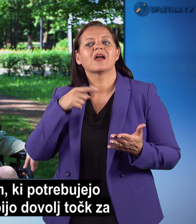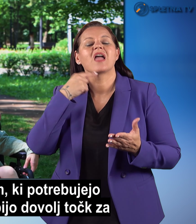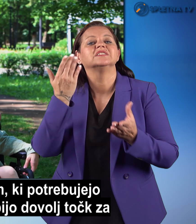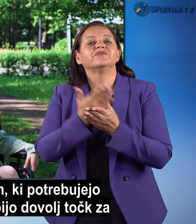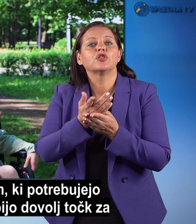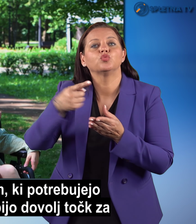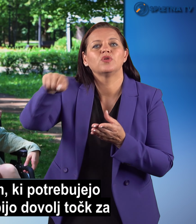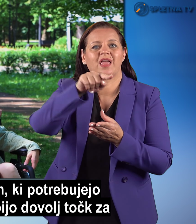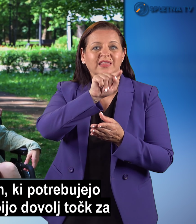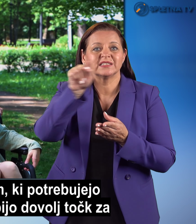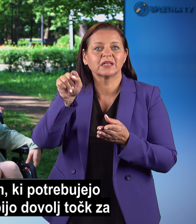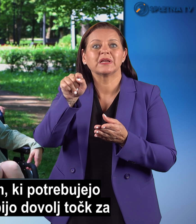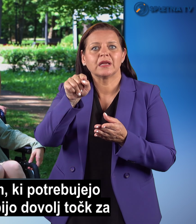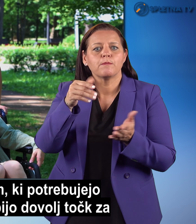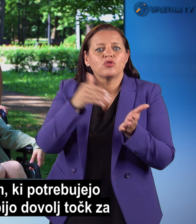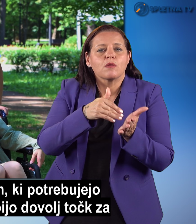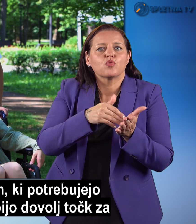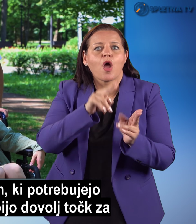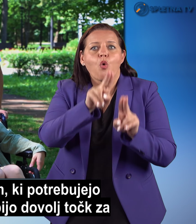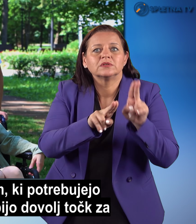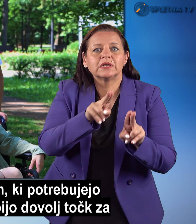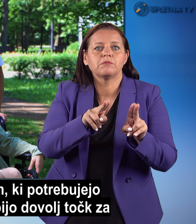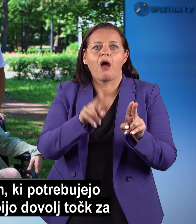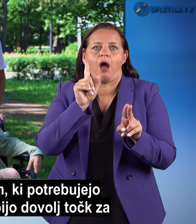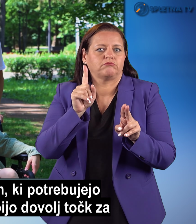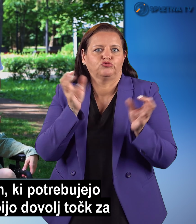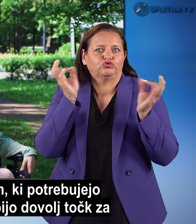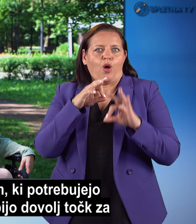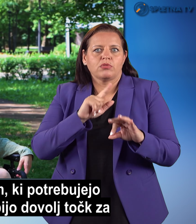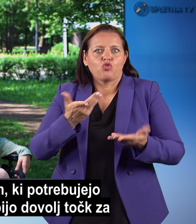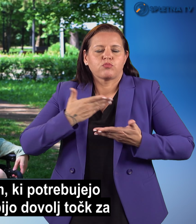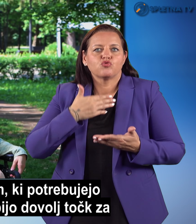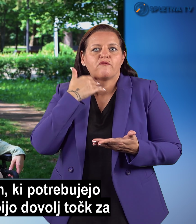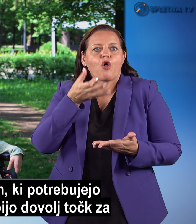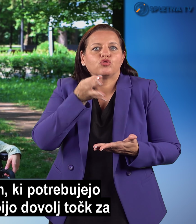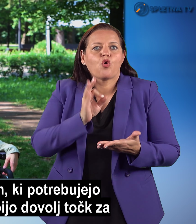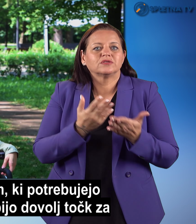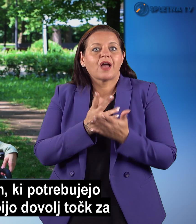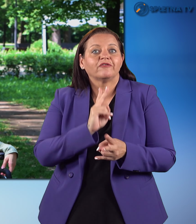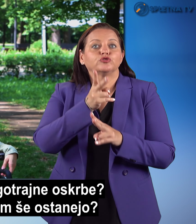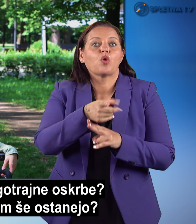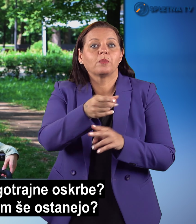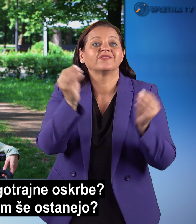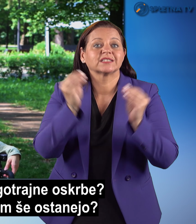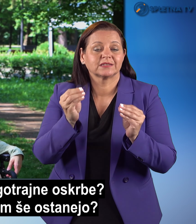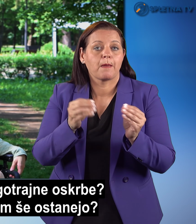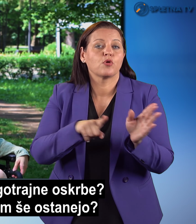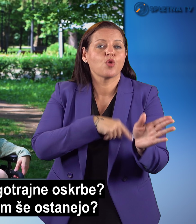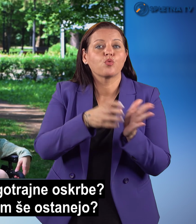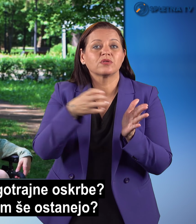Kaj svetujejo tistim, ki potrebujejo oskrbo, a žal ne dobijo dovolj točk za vstop v sistem dolgotrajne